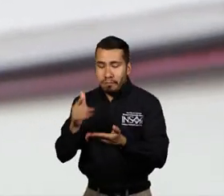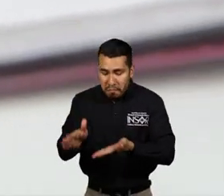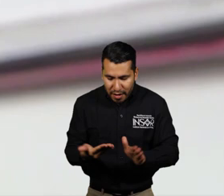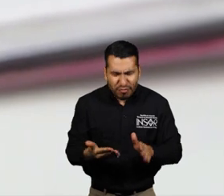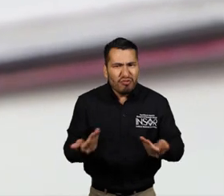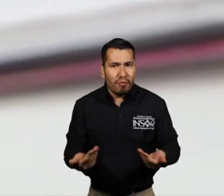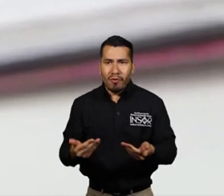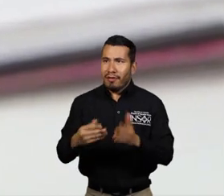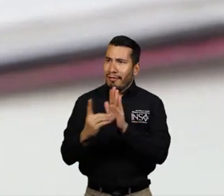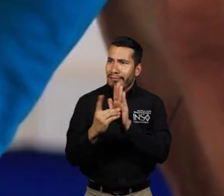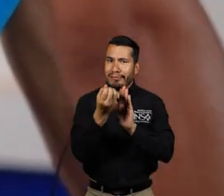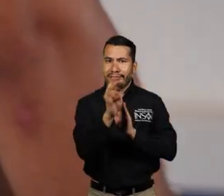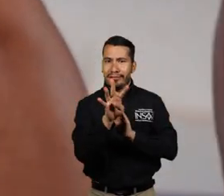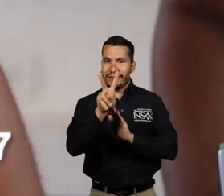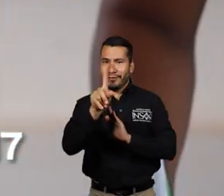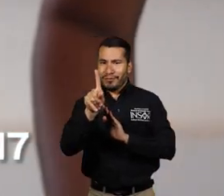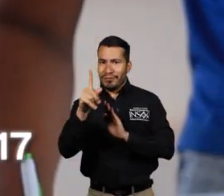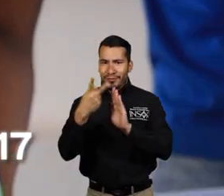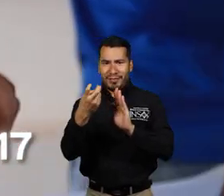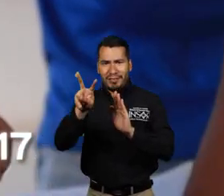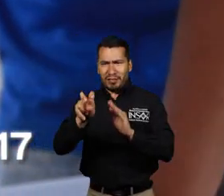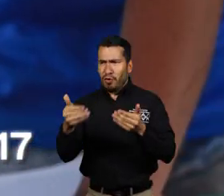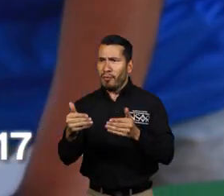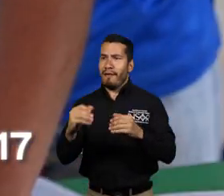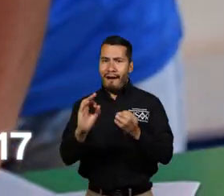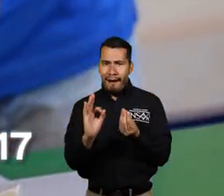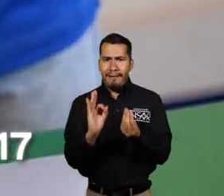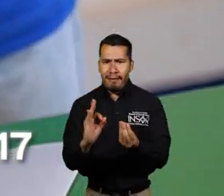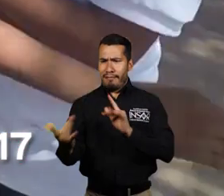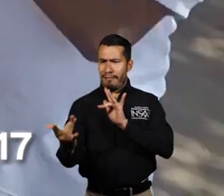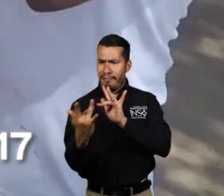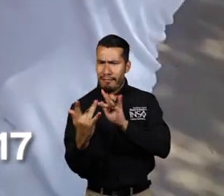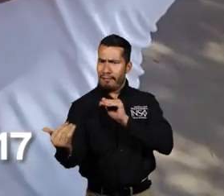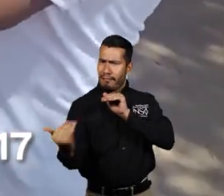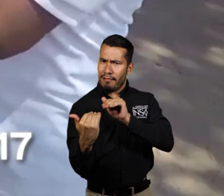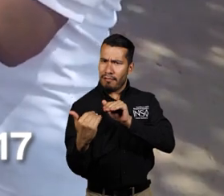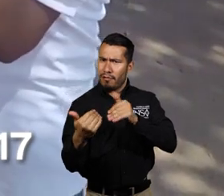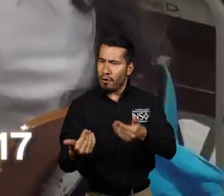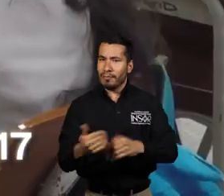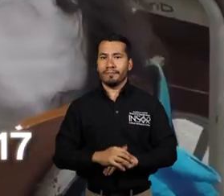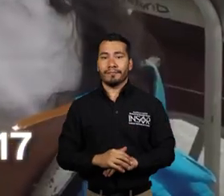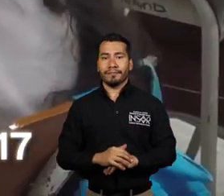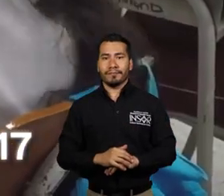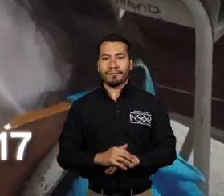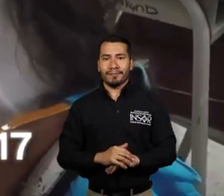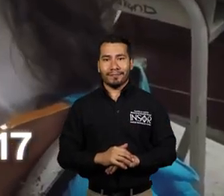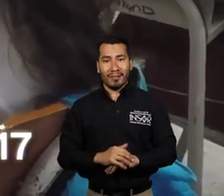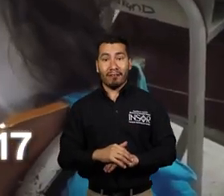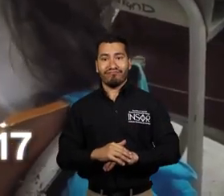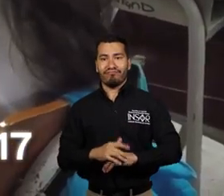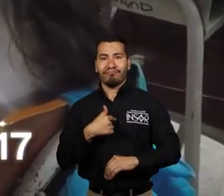educativo apoyo a las secretarías de educación en consolidación de su plan para la implementación del decreto 1421 de